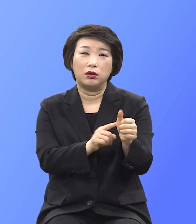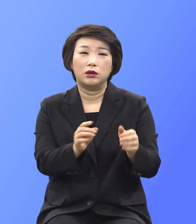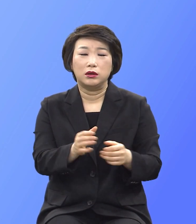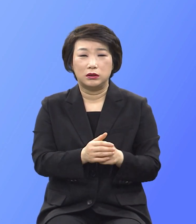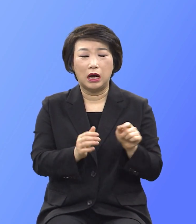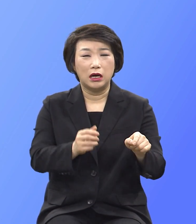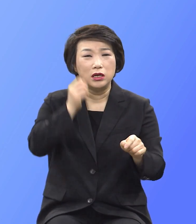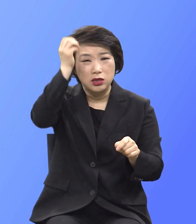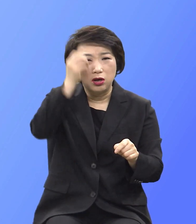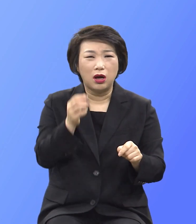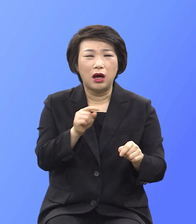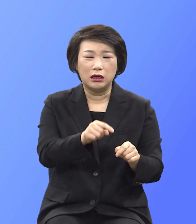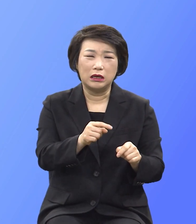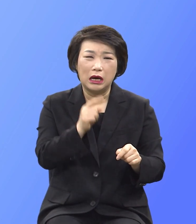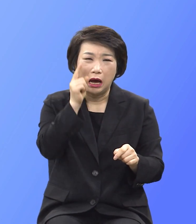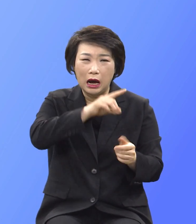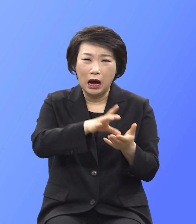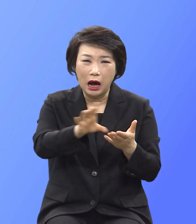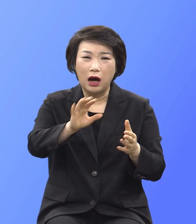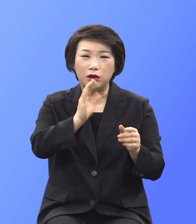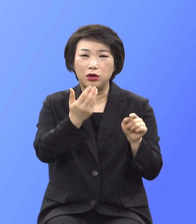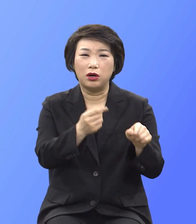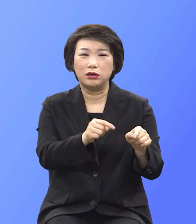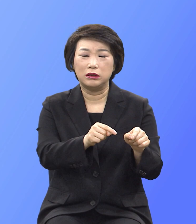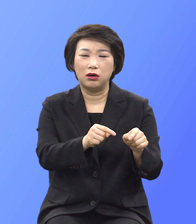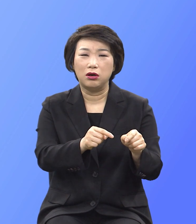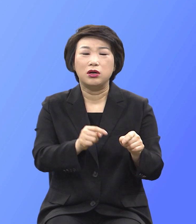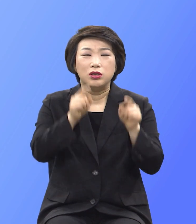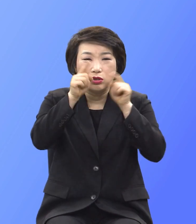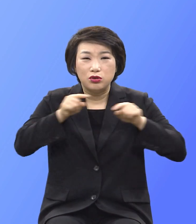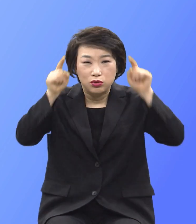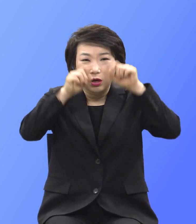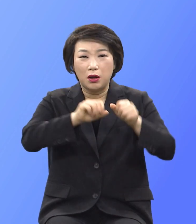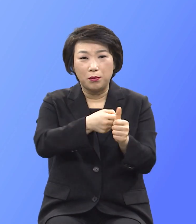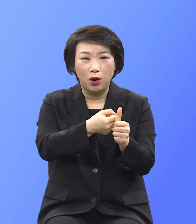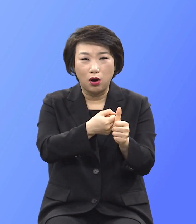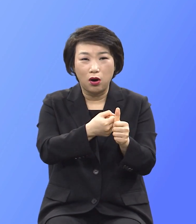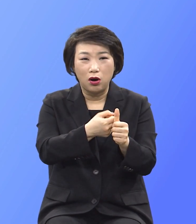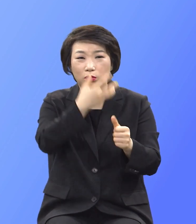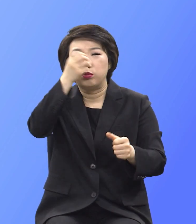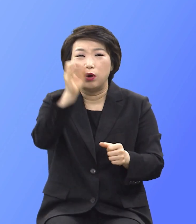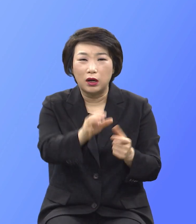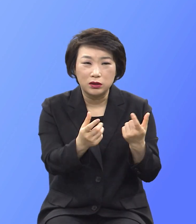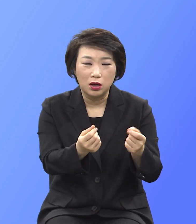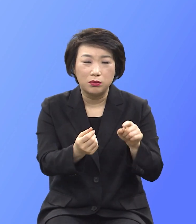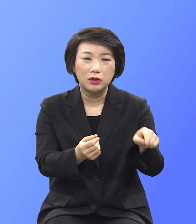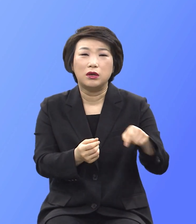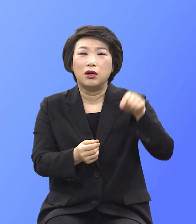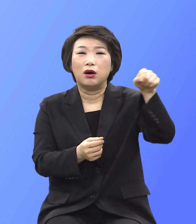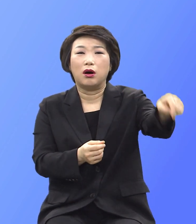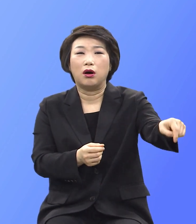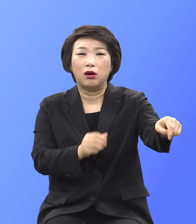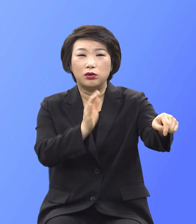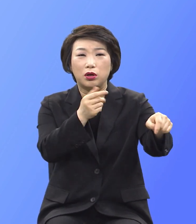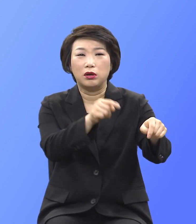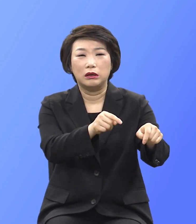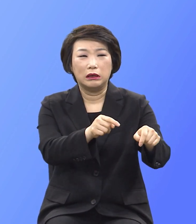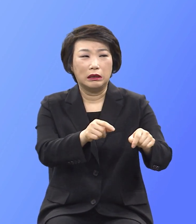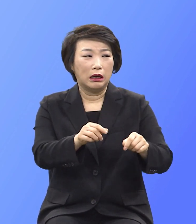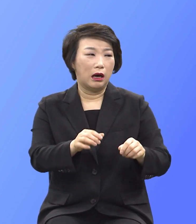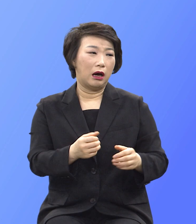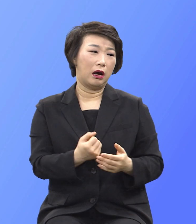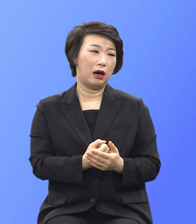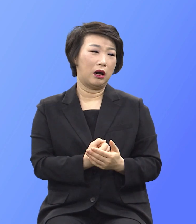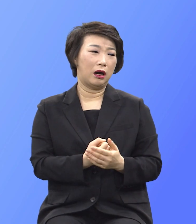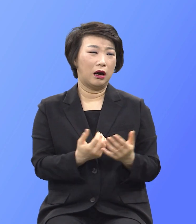잡배가 영적인 잡배가 되어서 이렇게 지옥의 흉불로 쓰레기처럼 버려지지 않으면 안 될